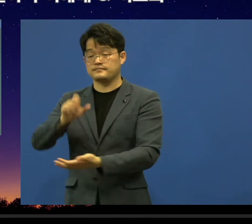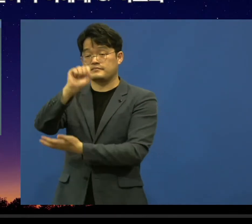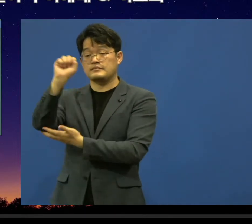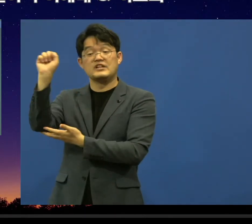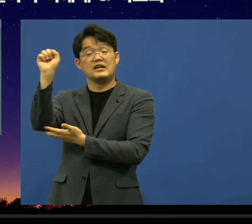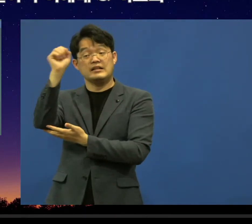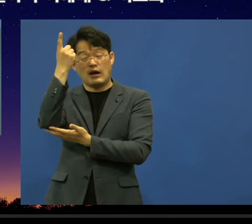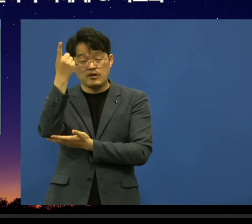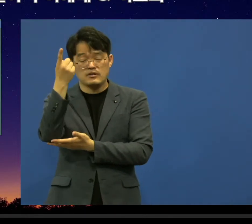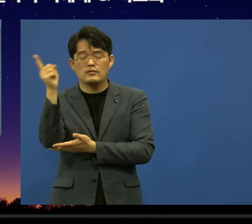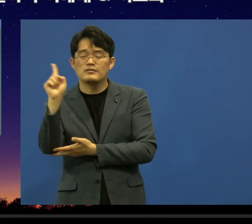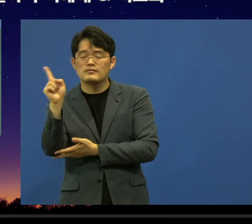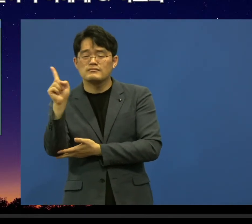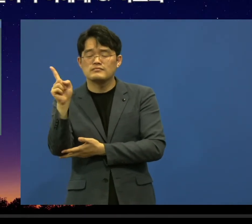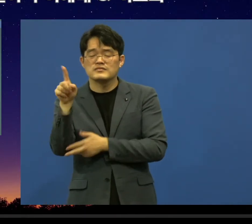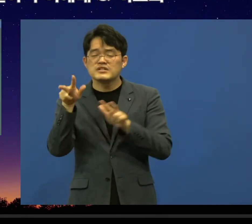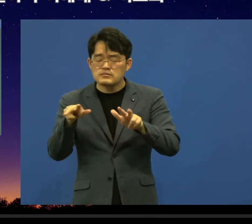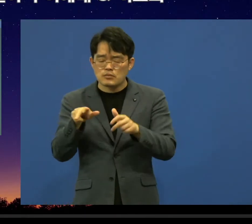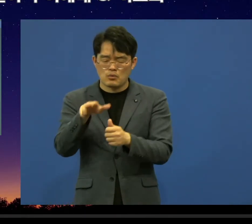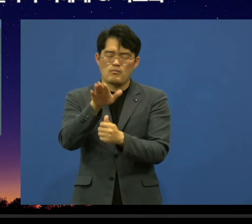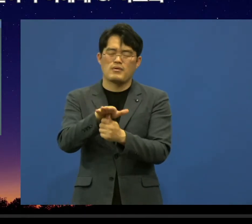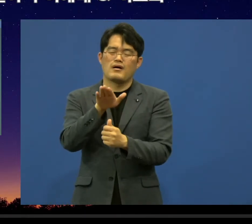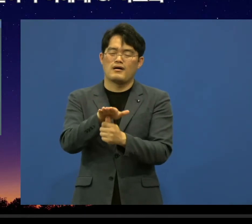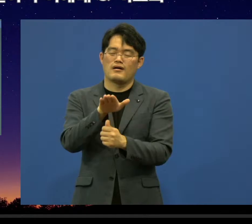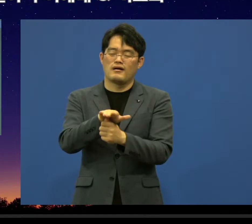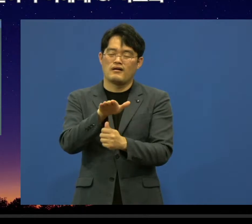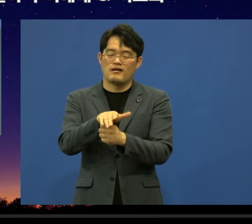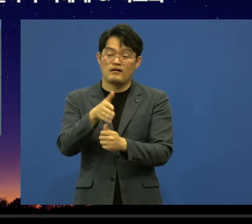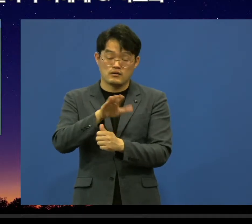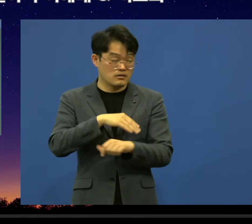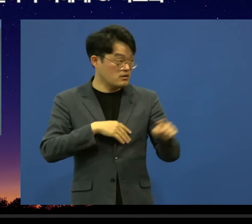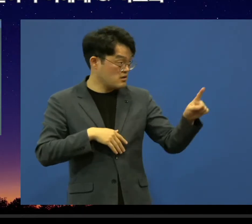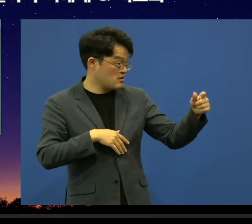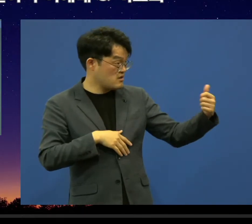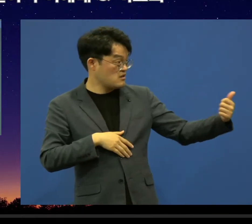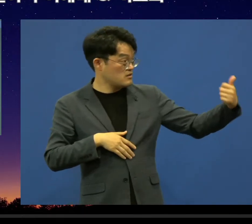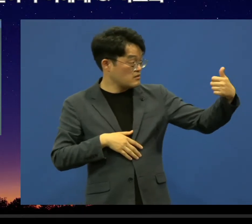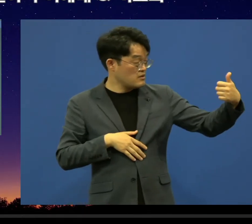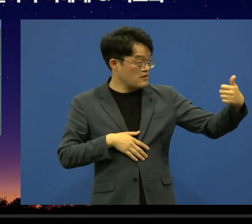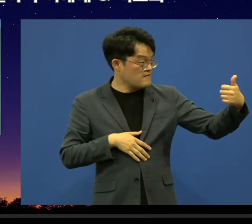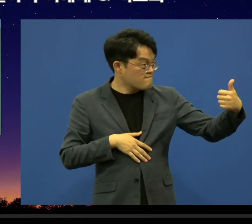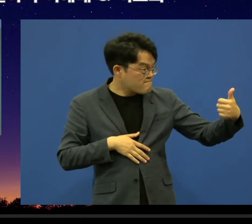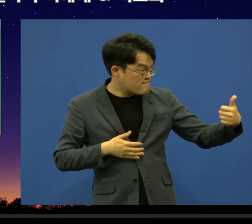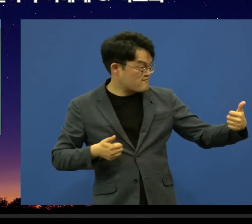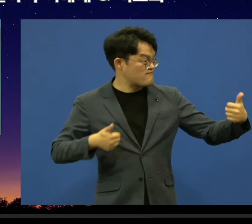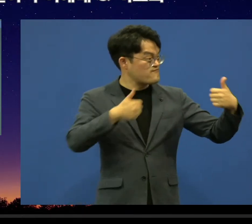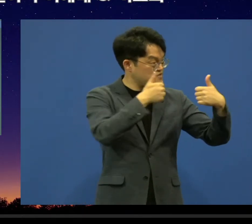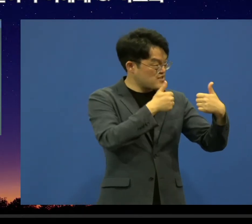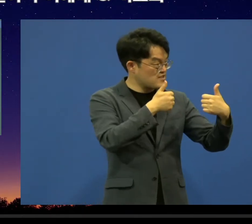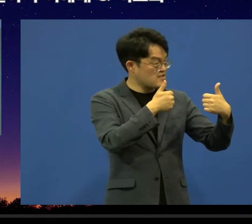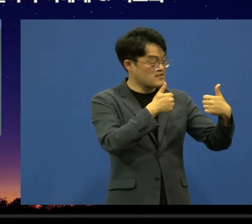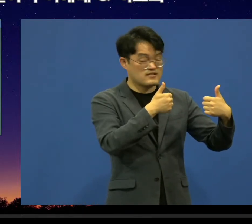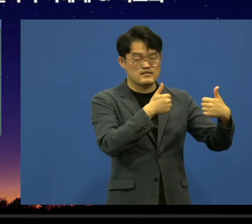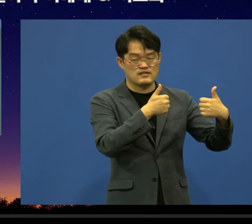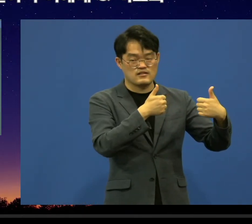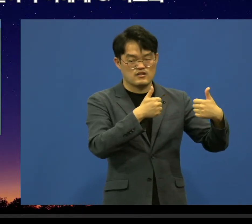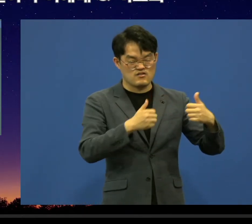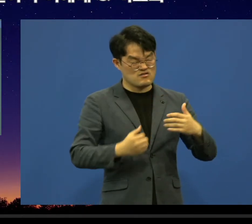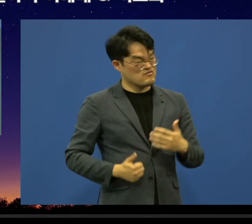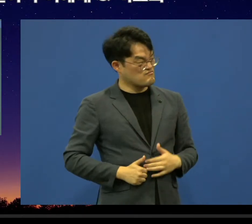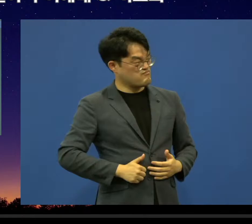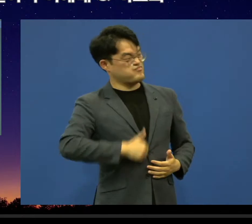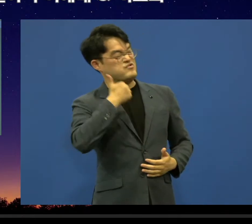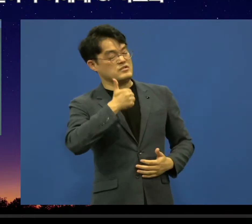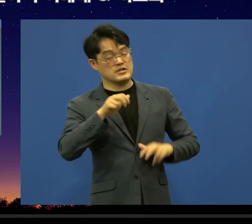작은 사람이에요. 그러나 골리앗 앞에서 분노한 다윗은 사자처럼 위험합니다.